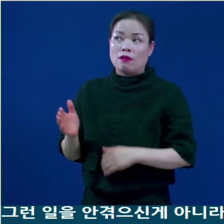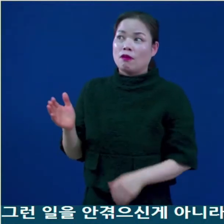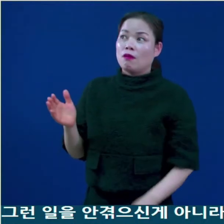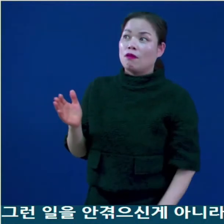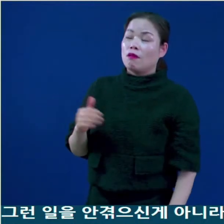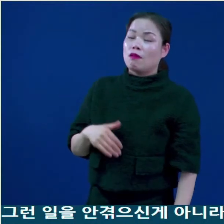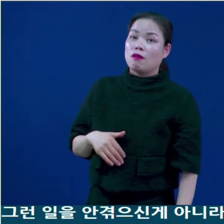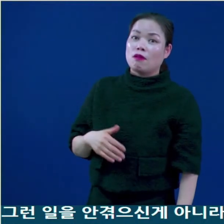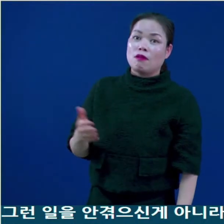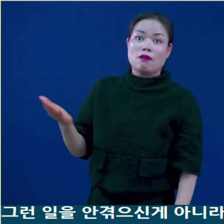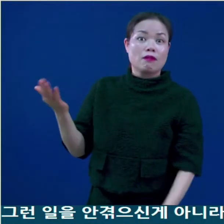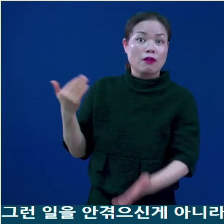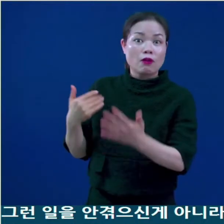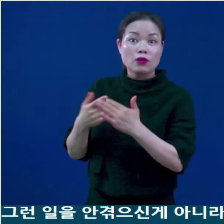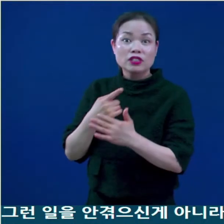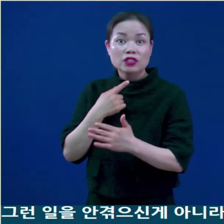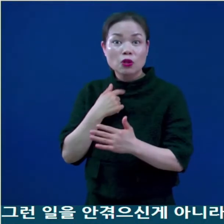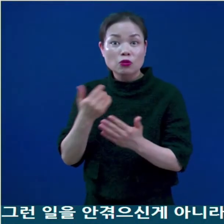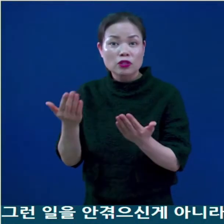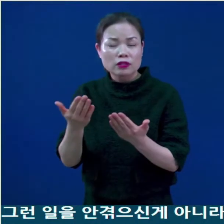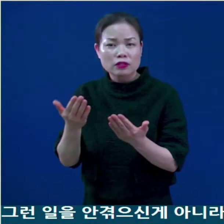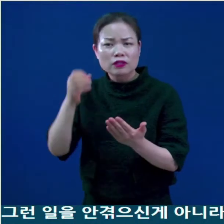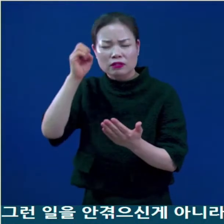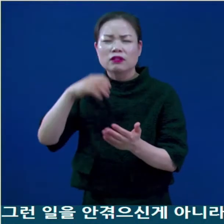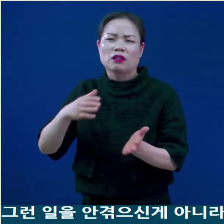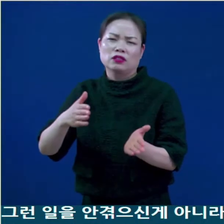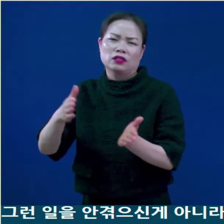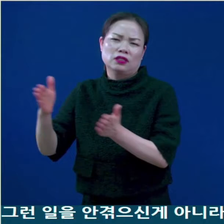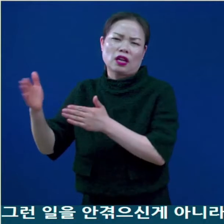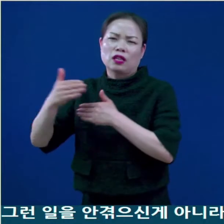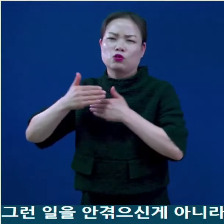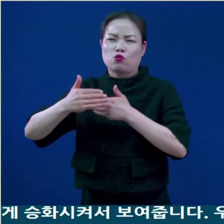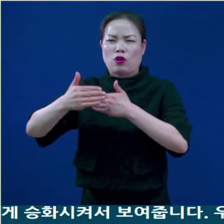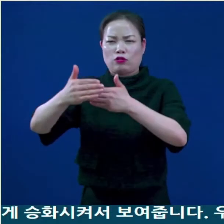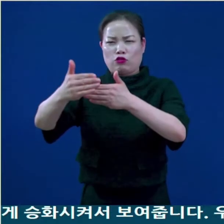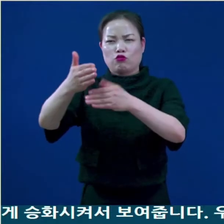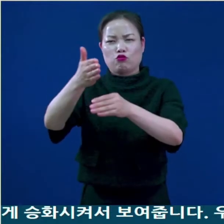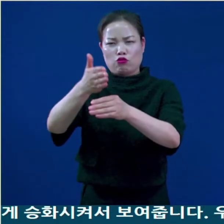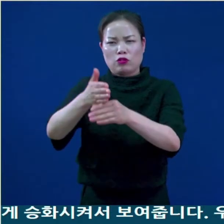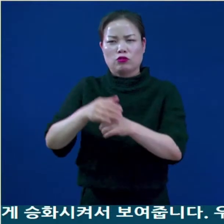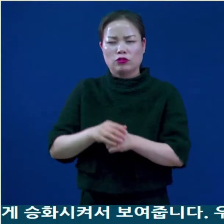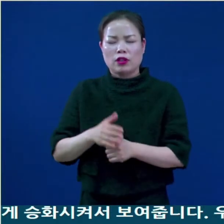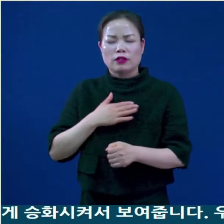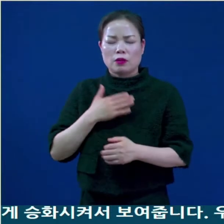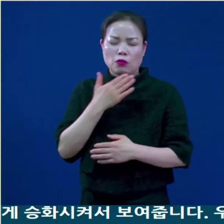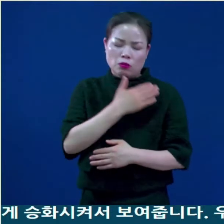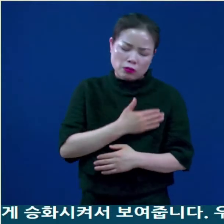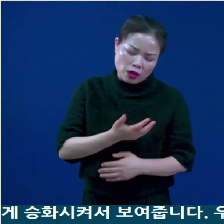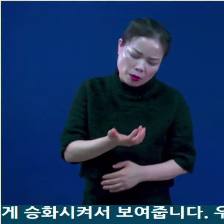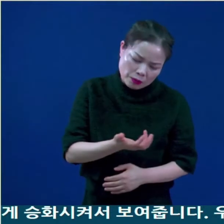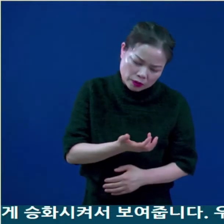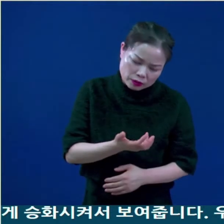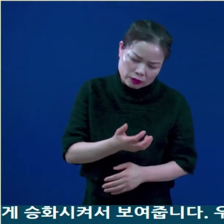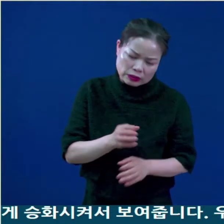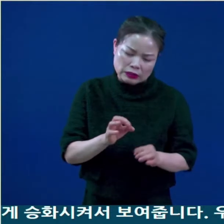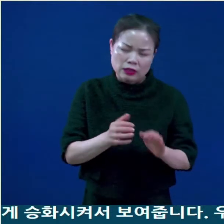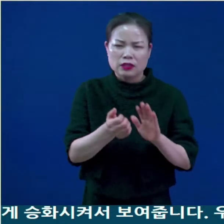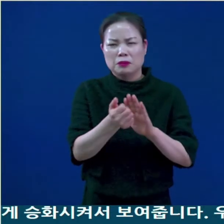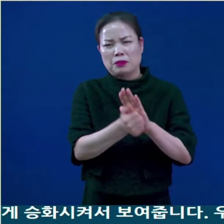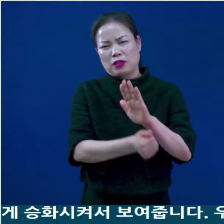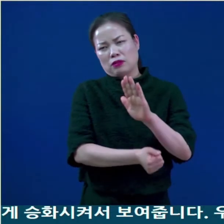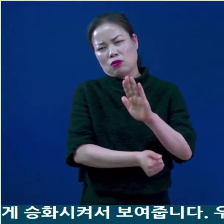그 이제 과거의 그런 것들이 그냥 지나가는 과정이 된 거죠. 내 몸이 아팠던 거, 내가 참